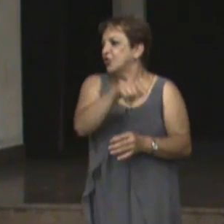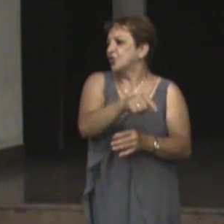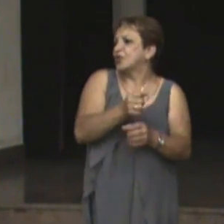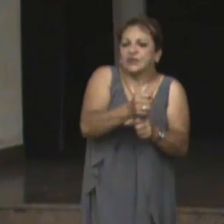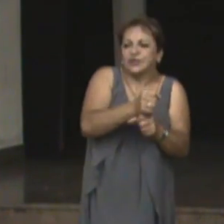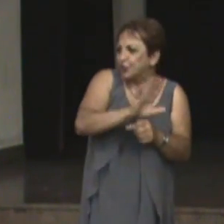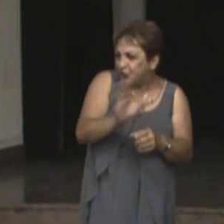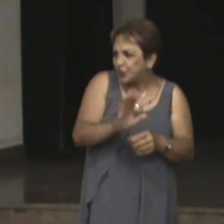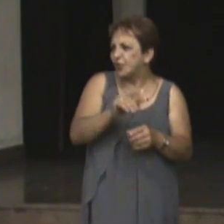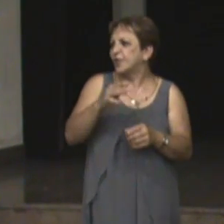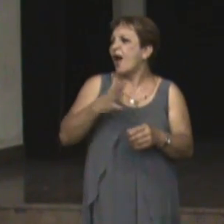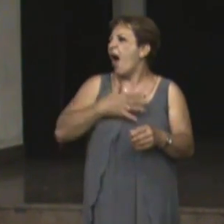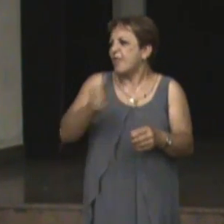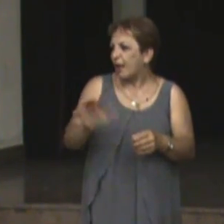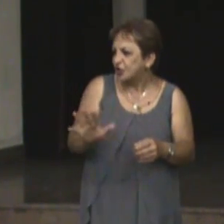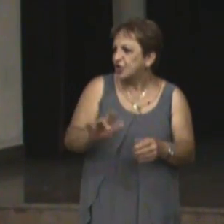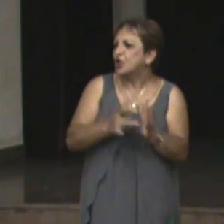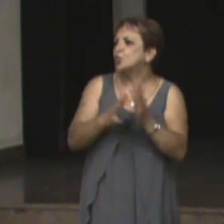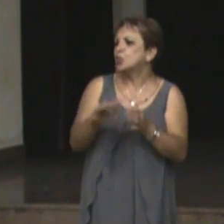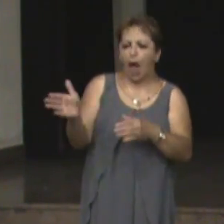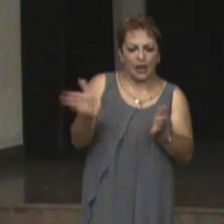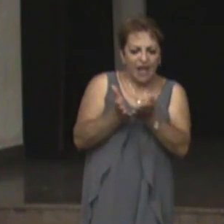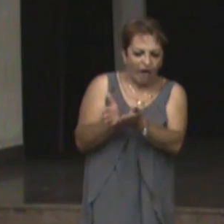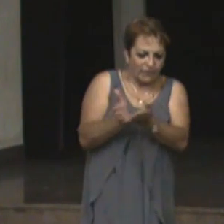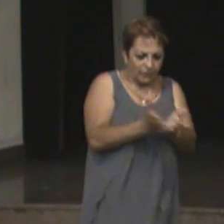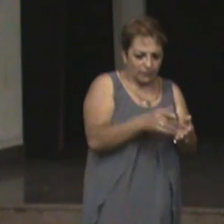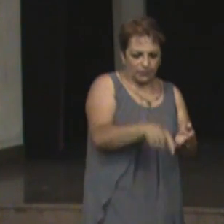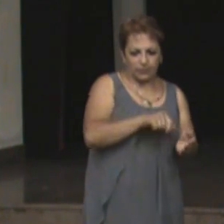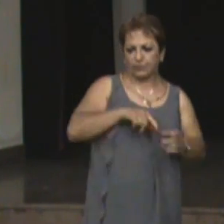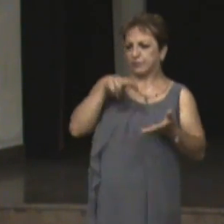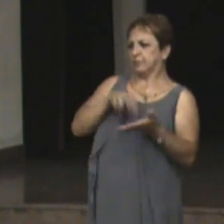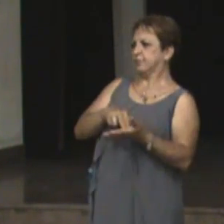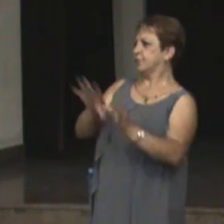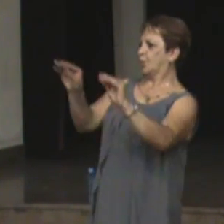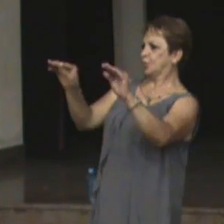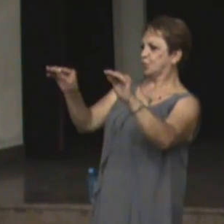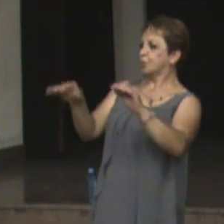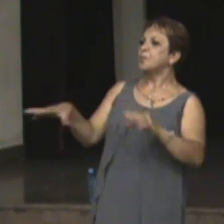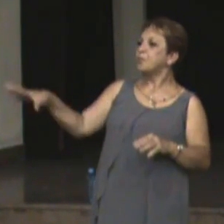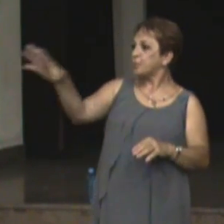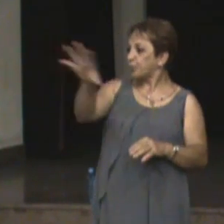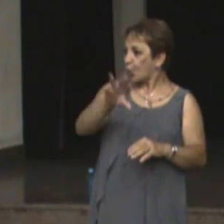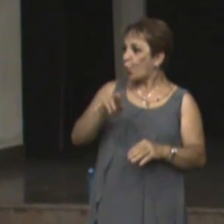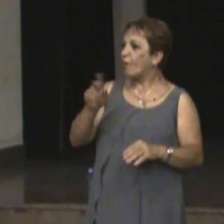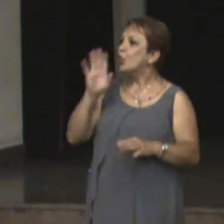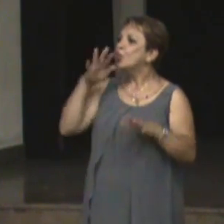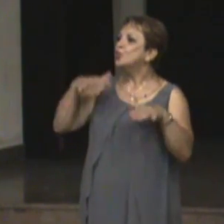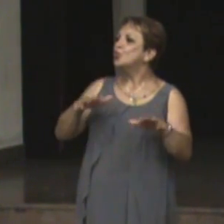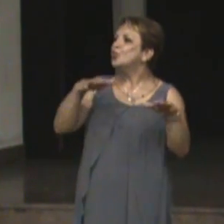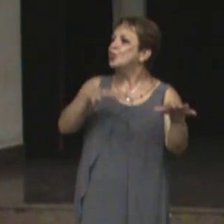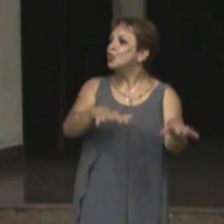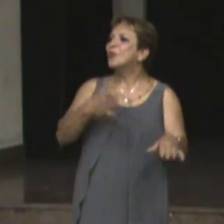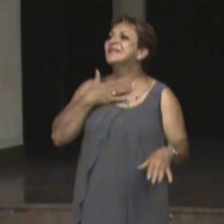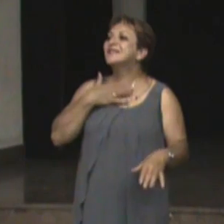Քրիստոսին, և երկրորդ կարևոր բանը, գիտեք, կարծում եմ բոլորը դեր, որ ջրի վրա ձայն ավելի